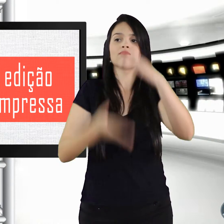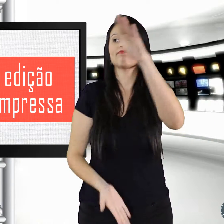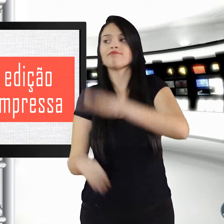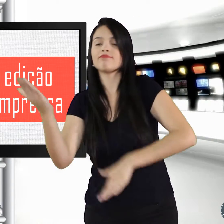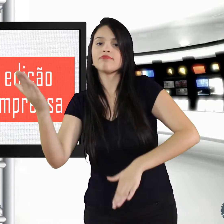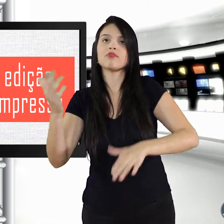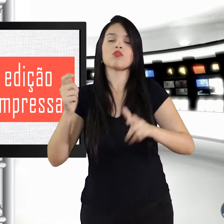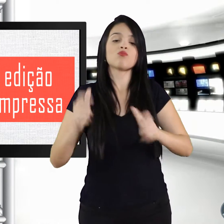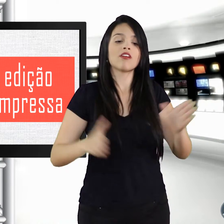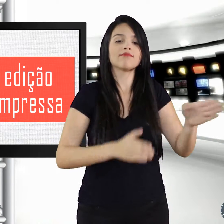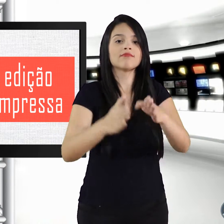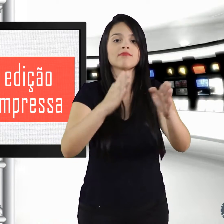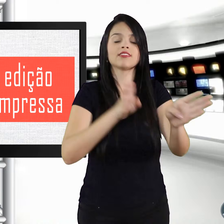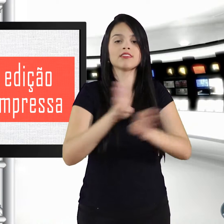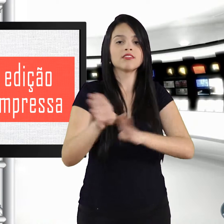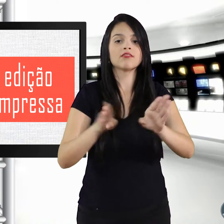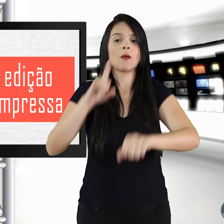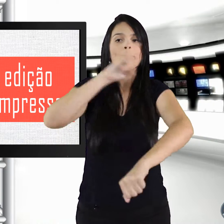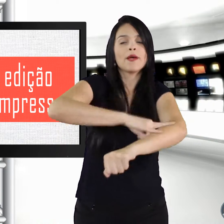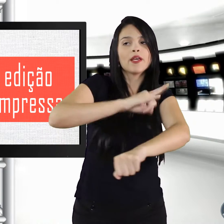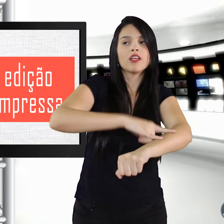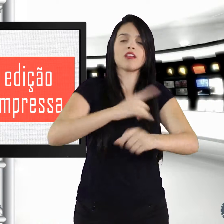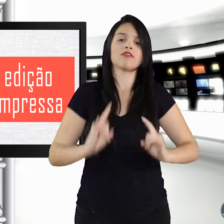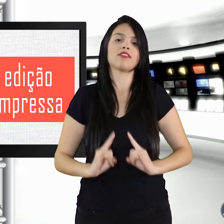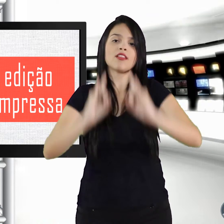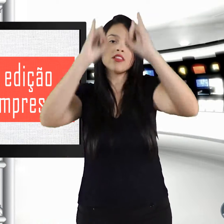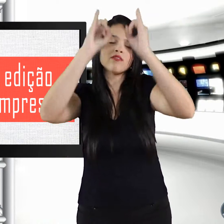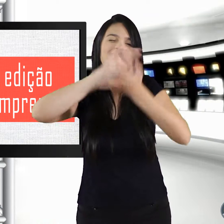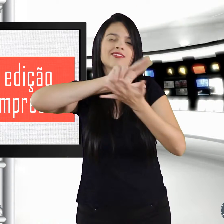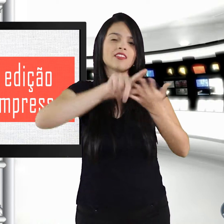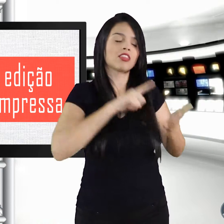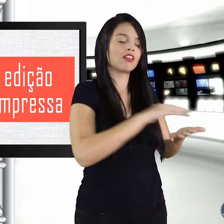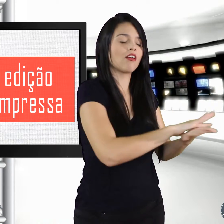rotas acessíveis, sanitários, elevadores, escadas e etc., explica.